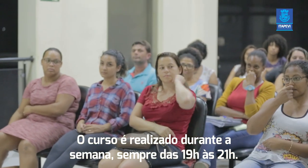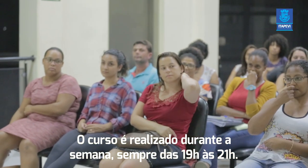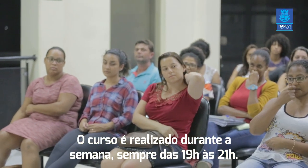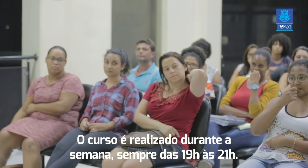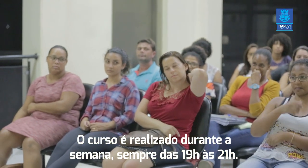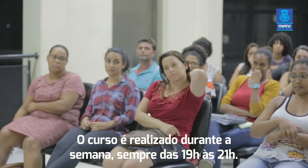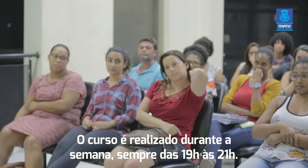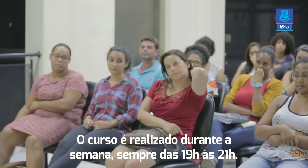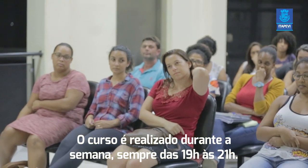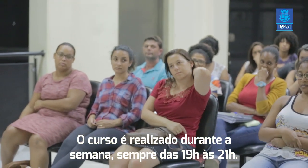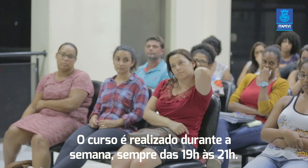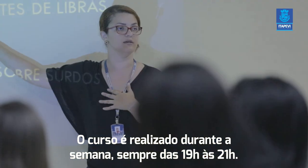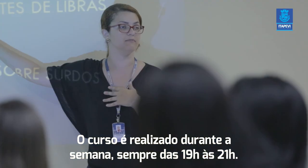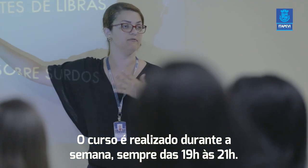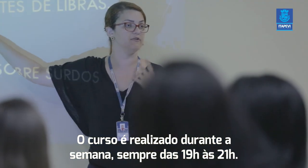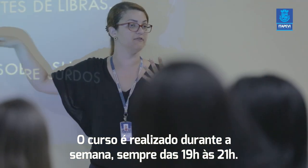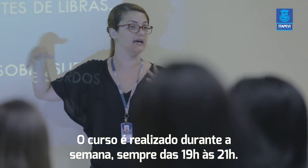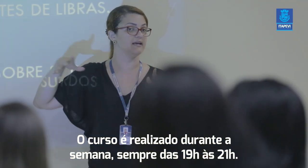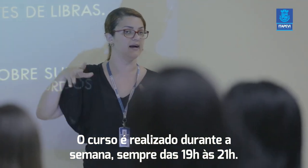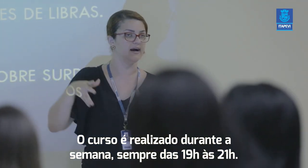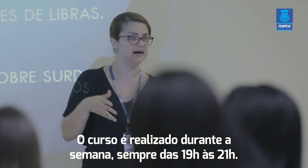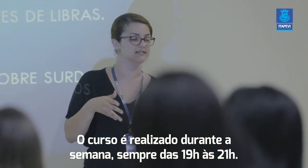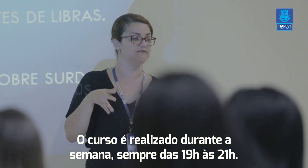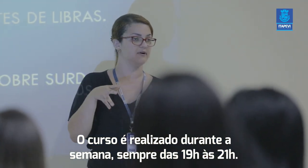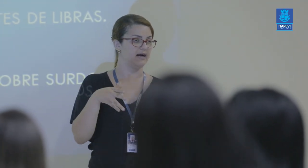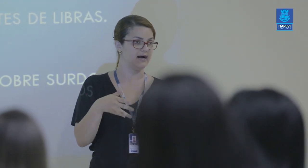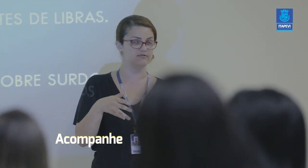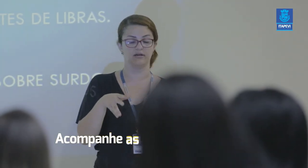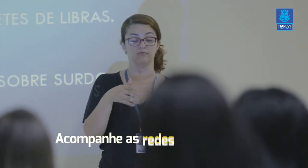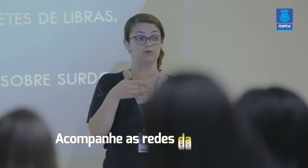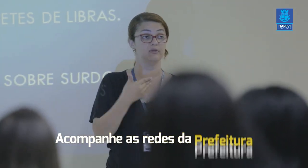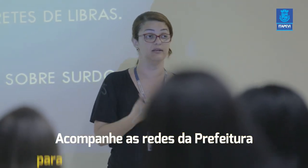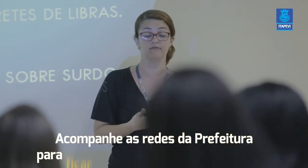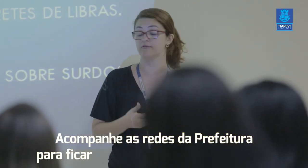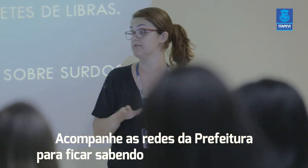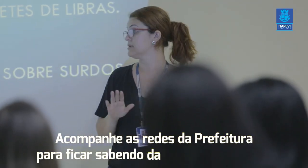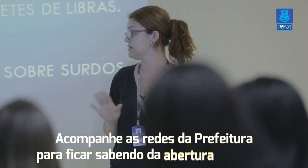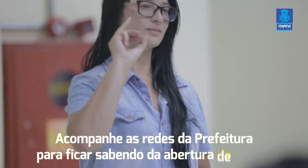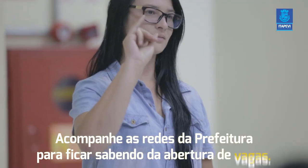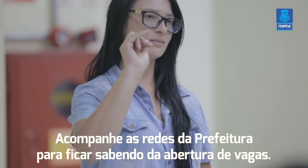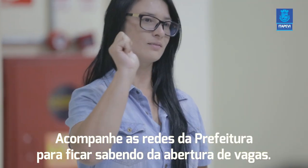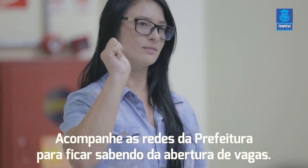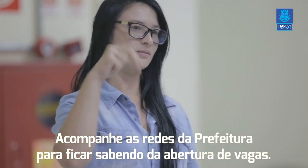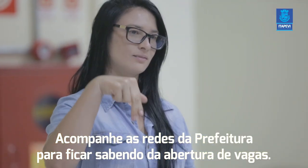semana, sempre das 7 às 9 da noite. Acompanhe as redes da Prefeitura para ficar